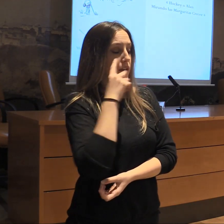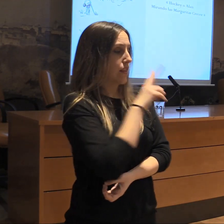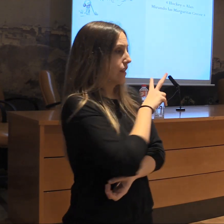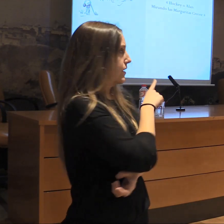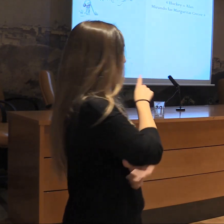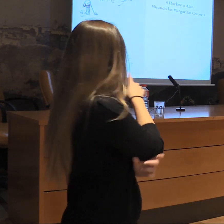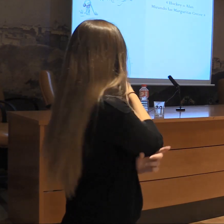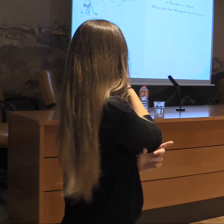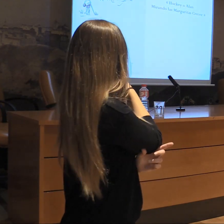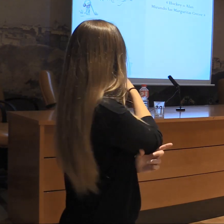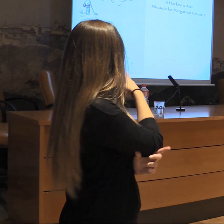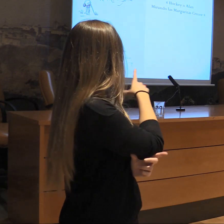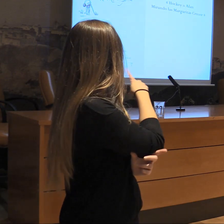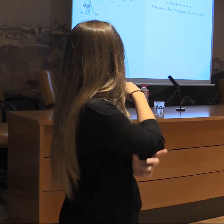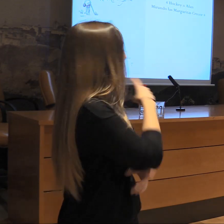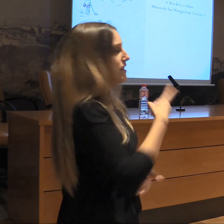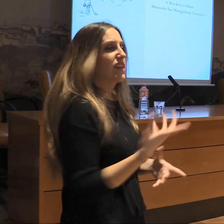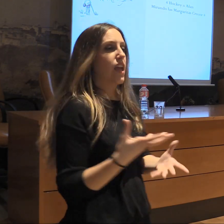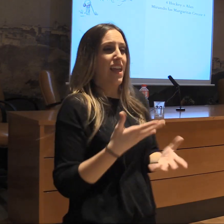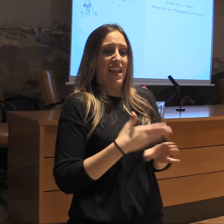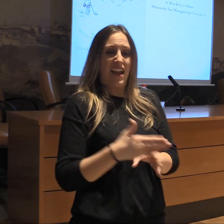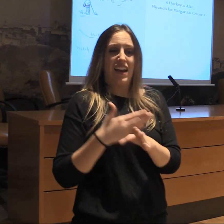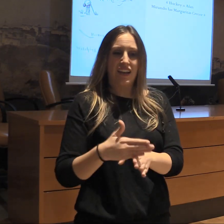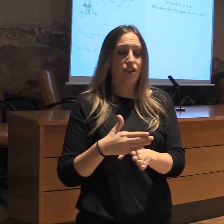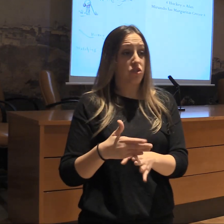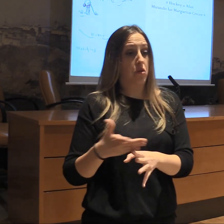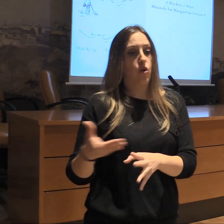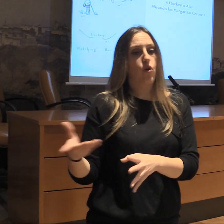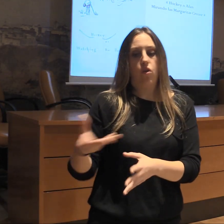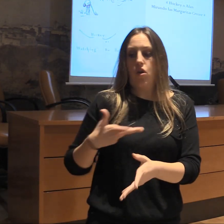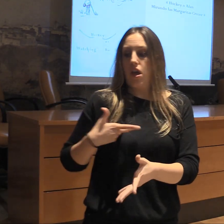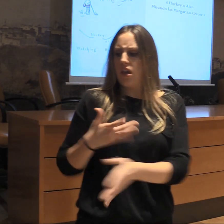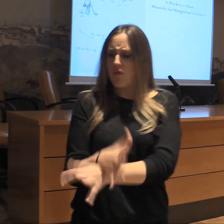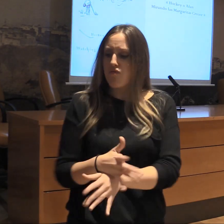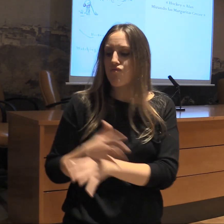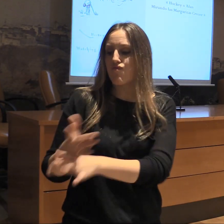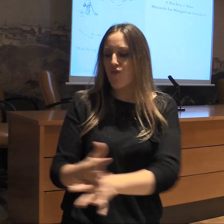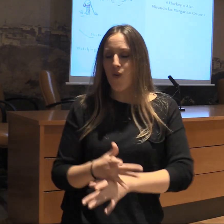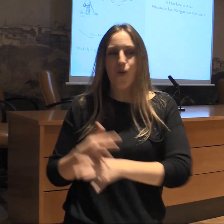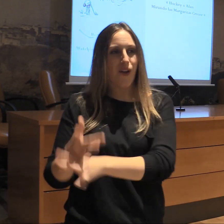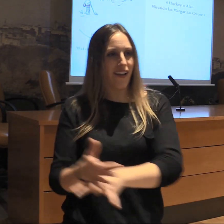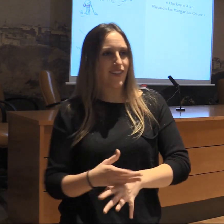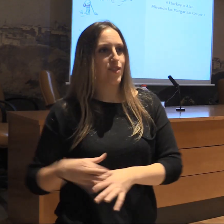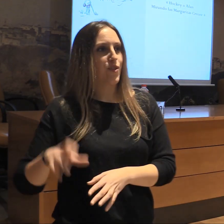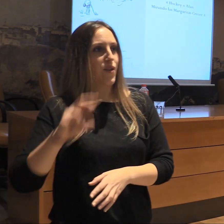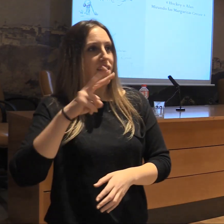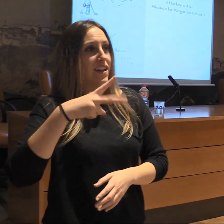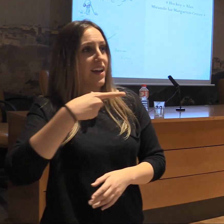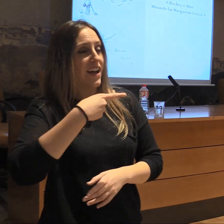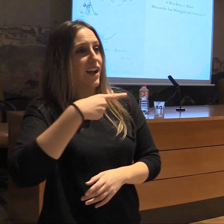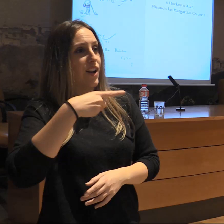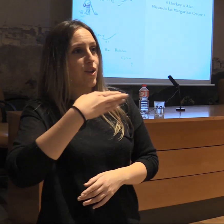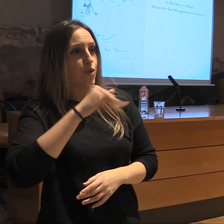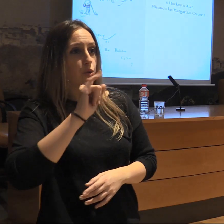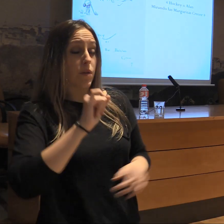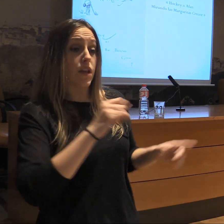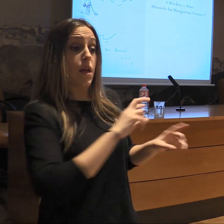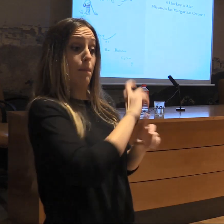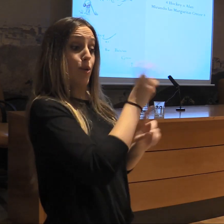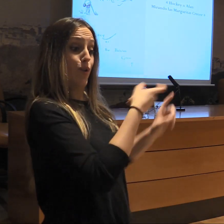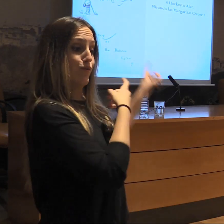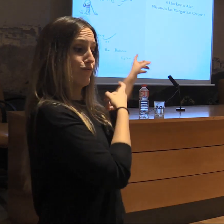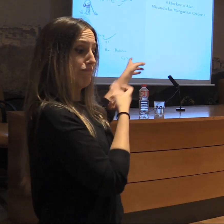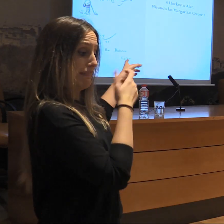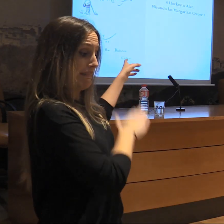las margaritas crecer. O sea, mientras el resto de los chicos se peleaban con los stick o por meter goles, estaba ensimismado en